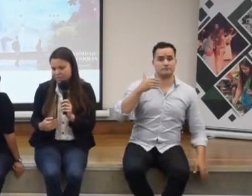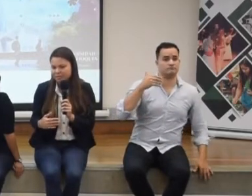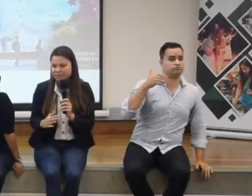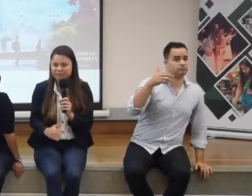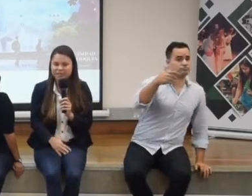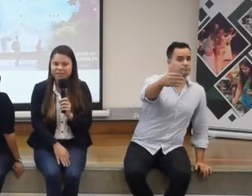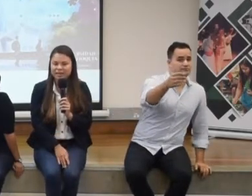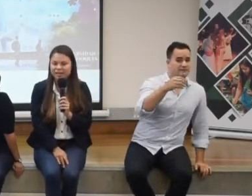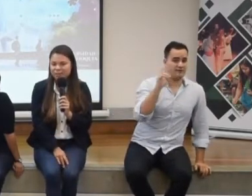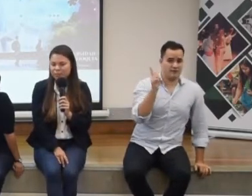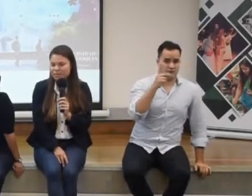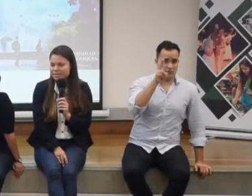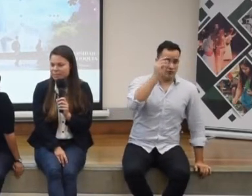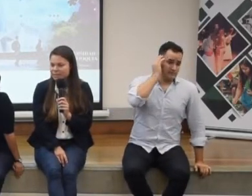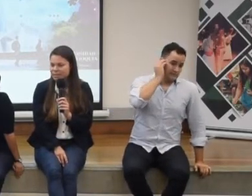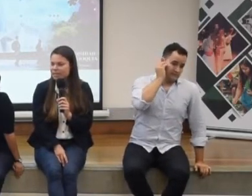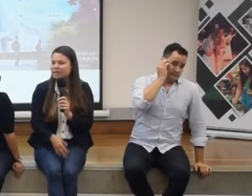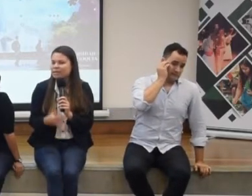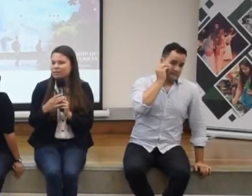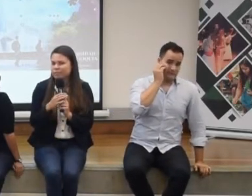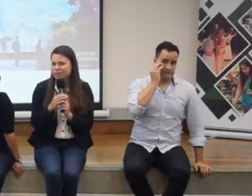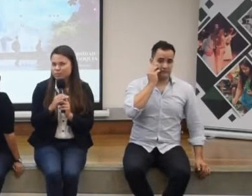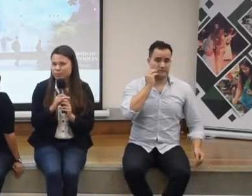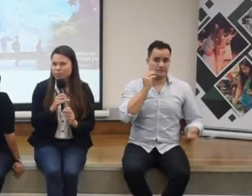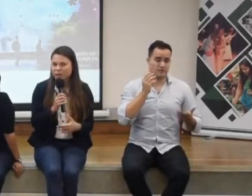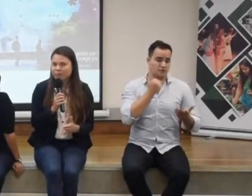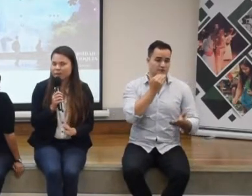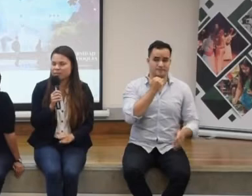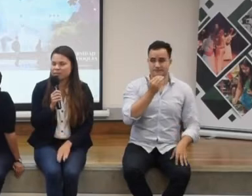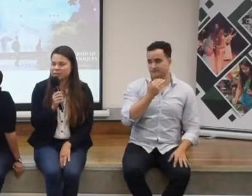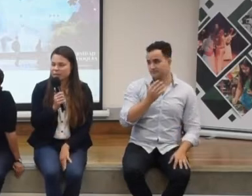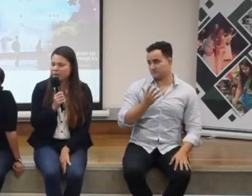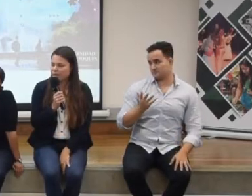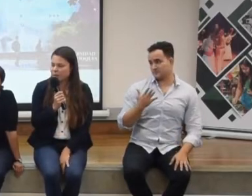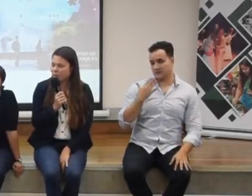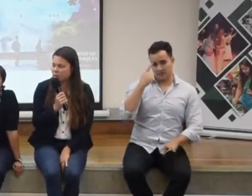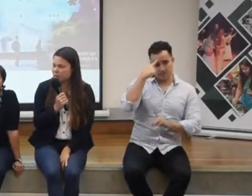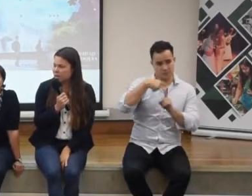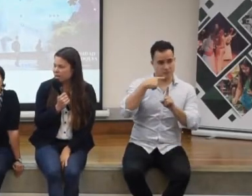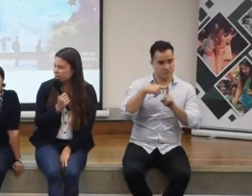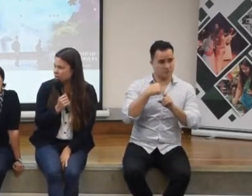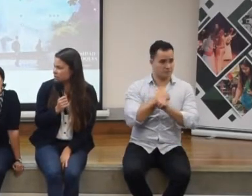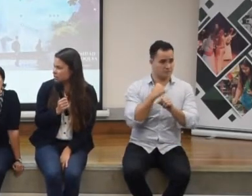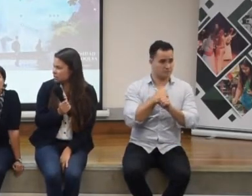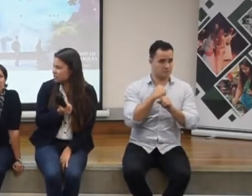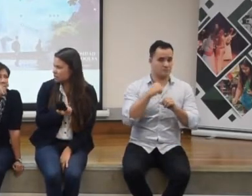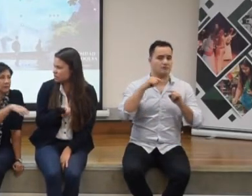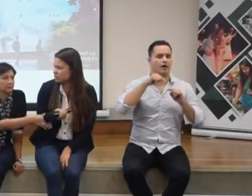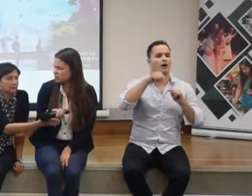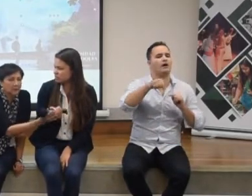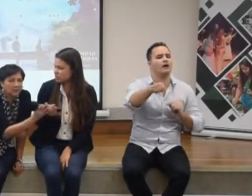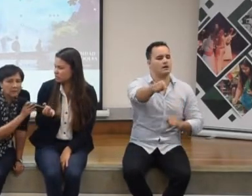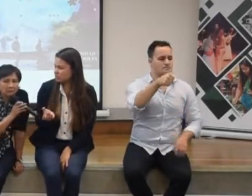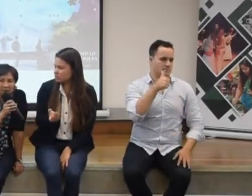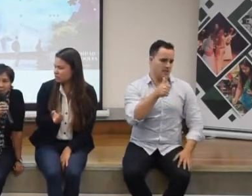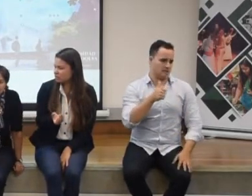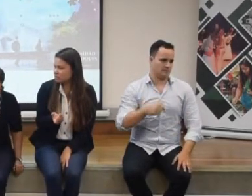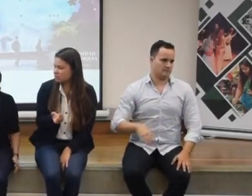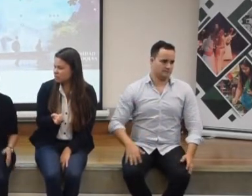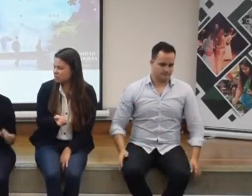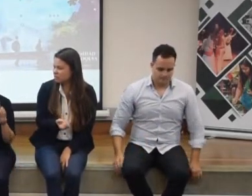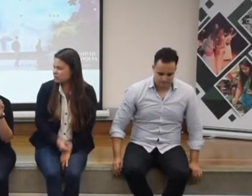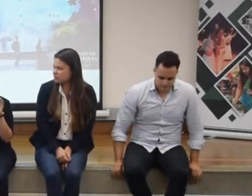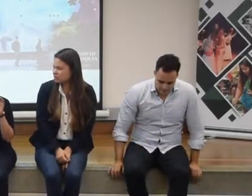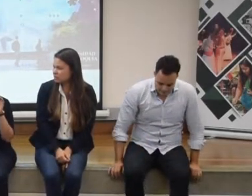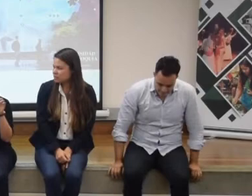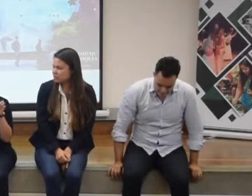es quitarle uno al semestre, pues nos puede permitir trabajar mejor los siguientes. Pero